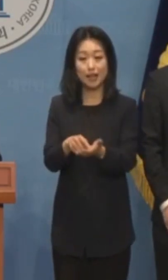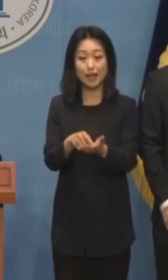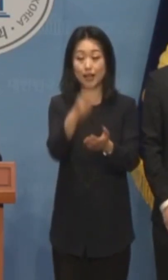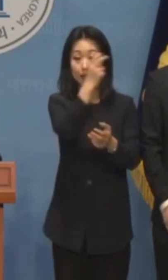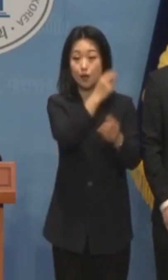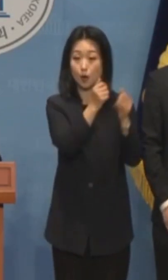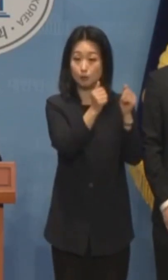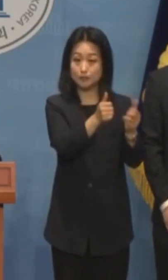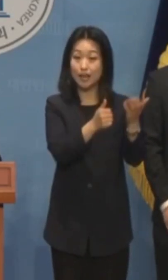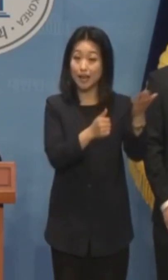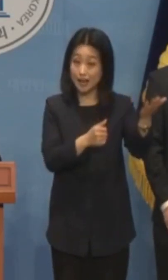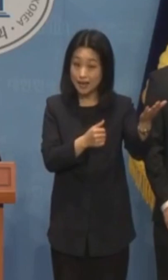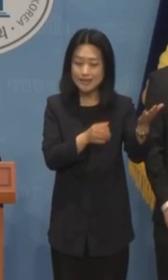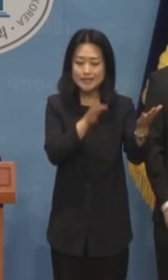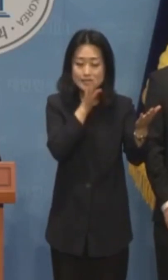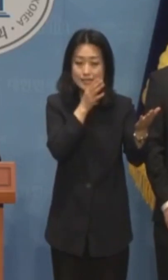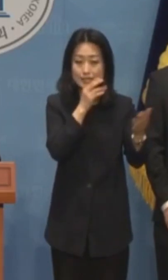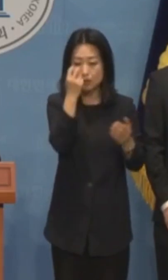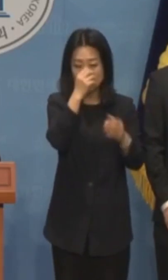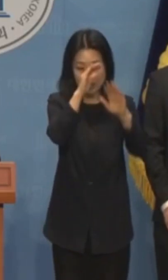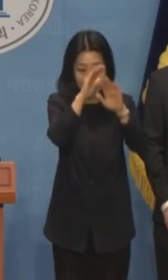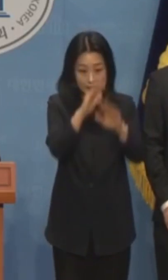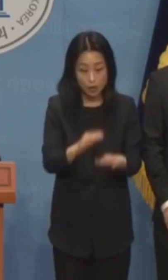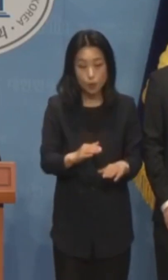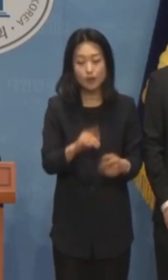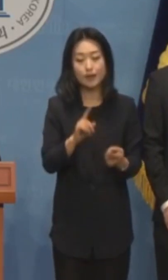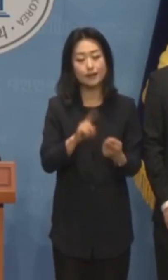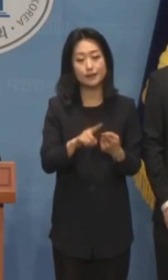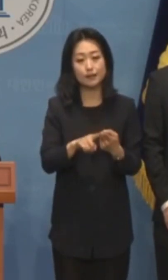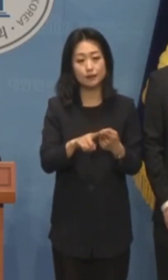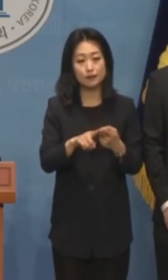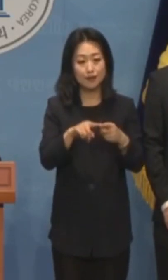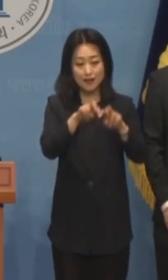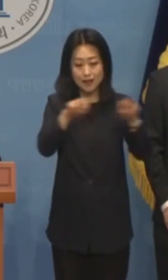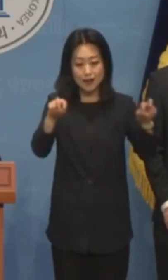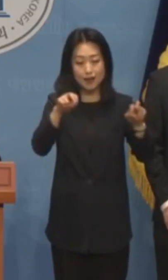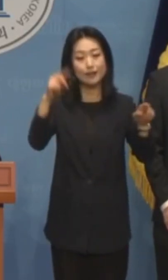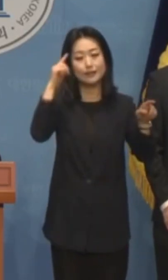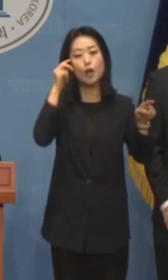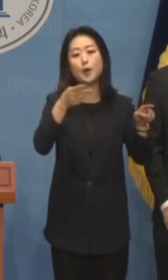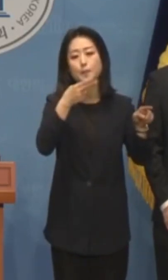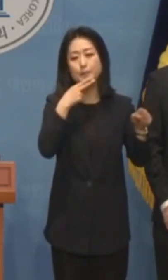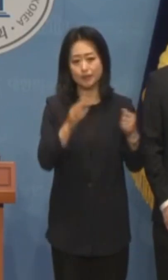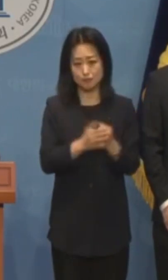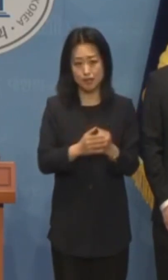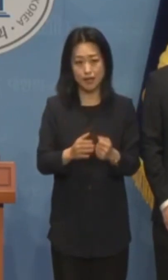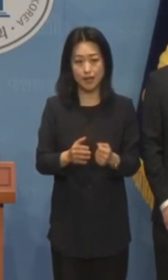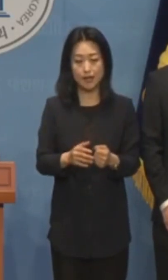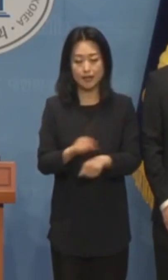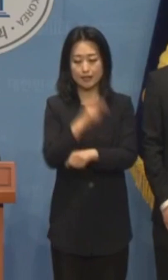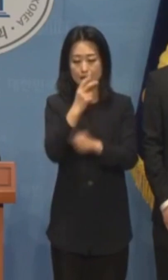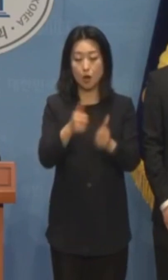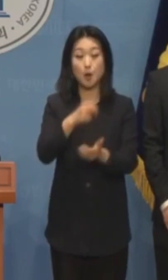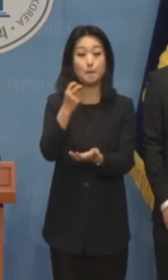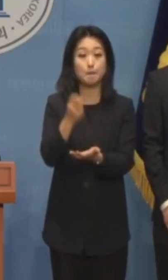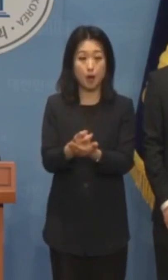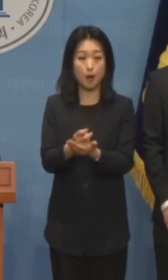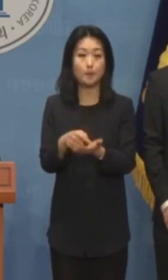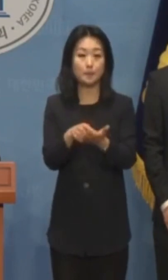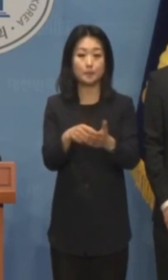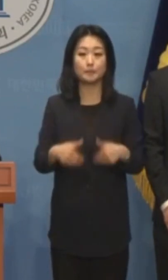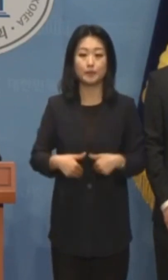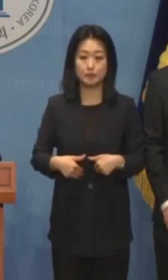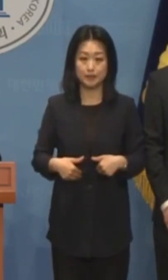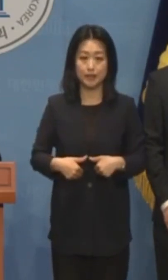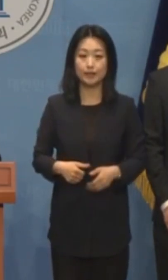검찰이 진실 규명 의지를 전혀 갖고 있지 않기 때문에 특검법이